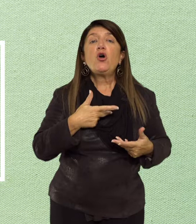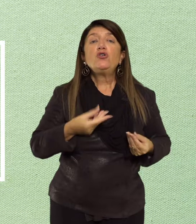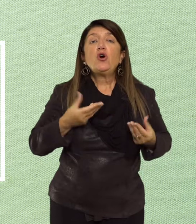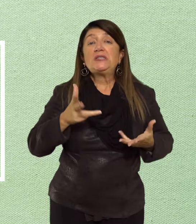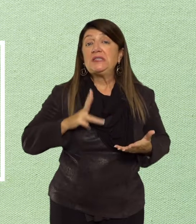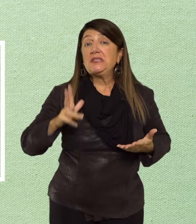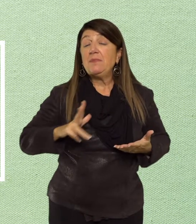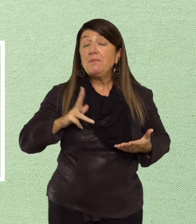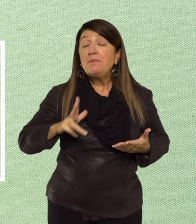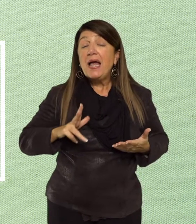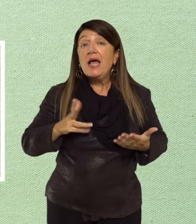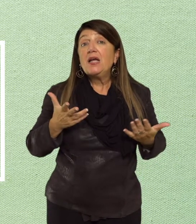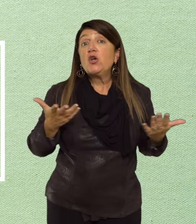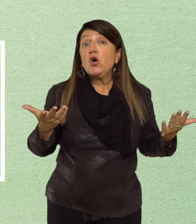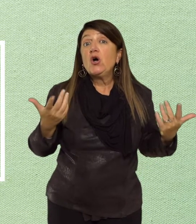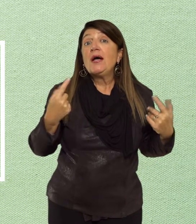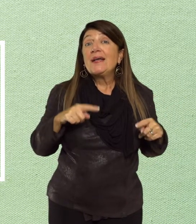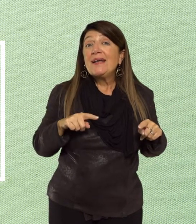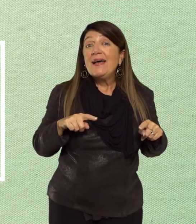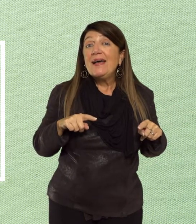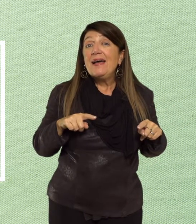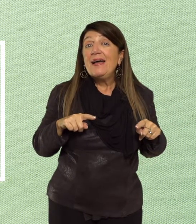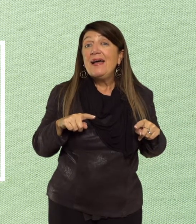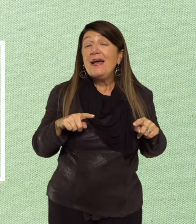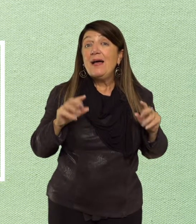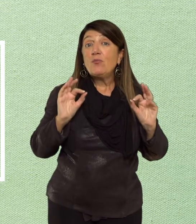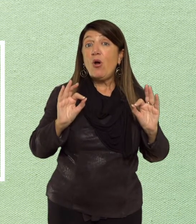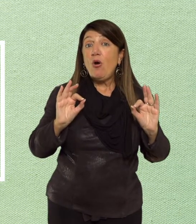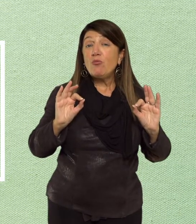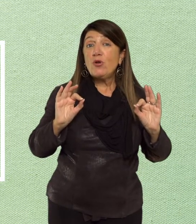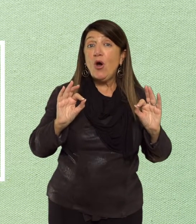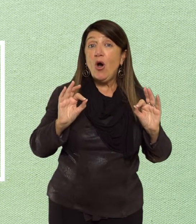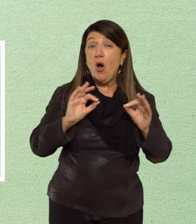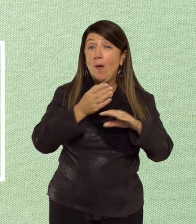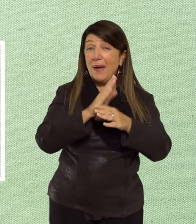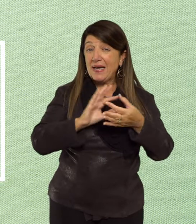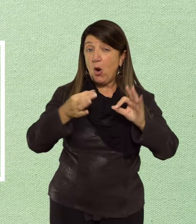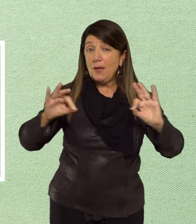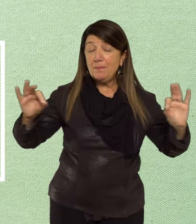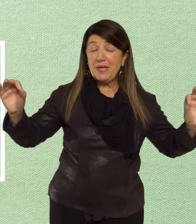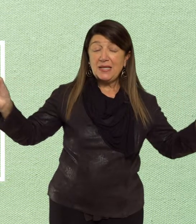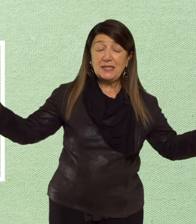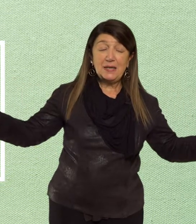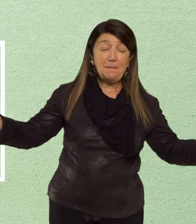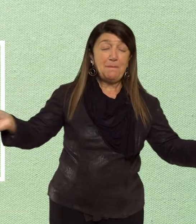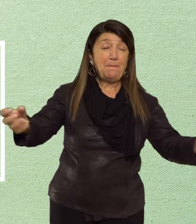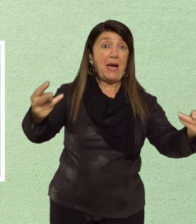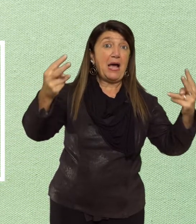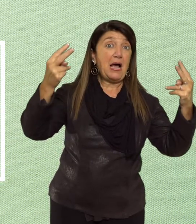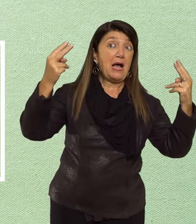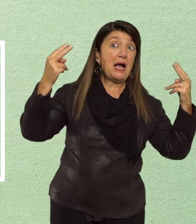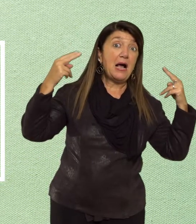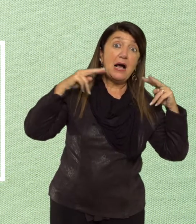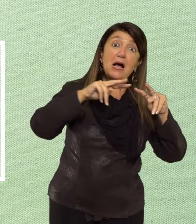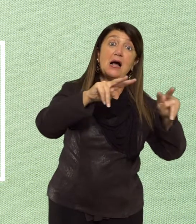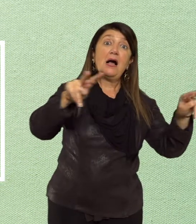spero veramente che come si sono accesi i riflettori durante queste Paralimpiadi rimangano accesi e